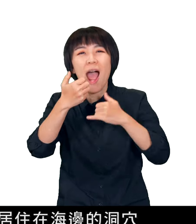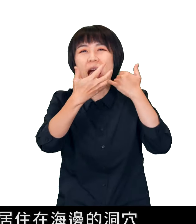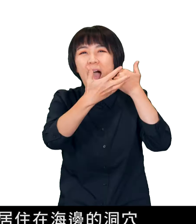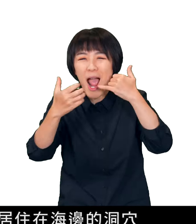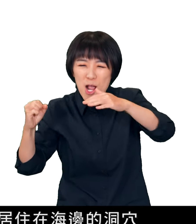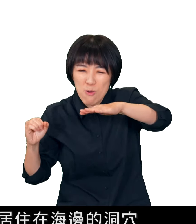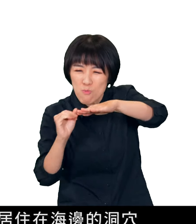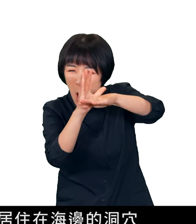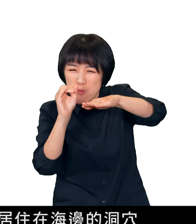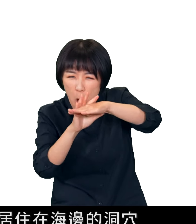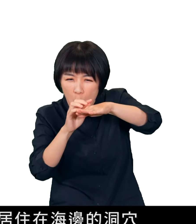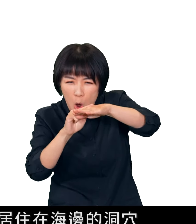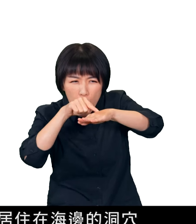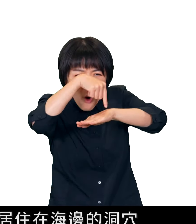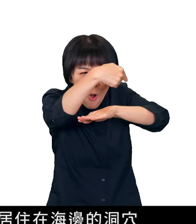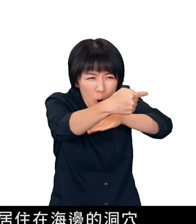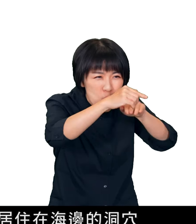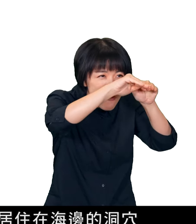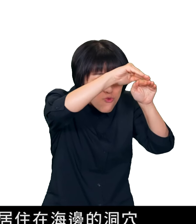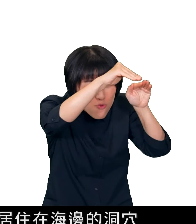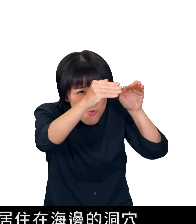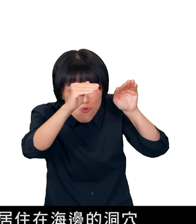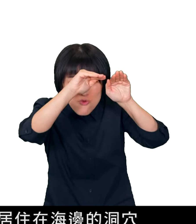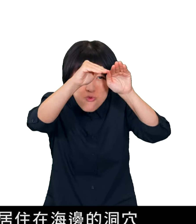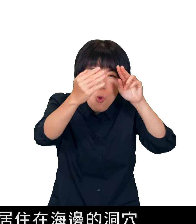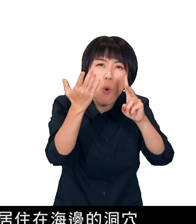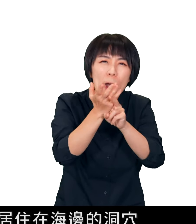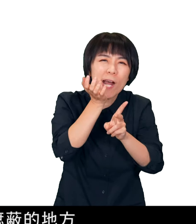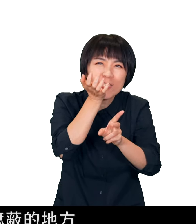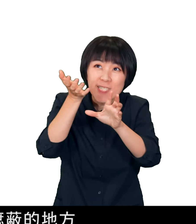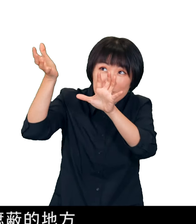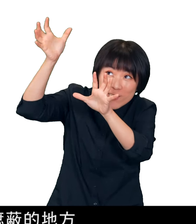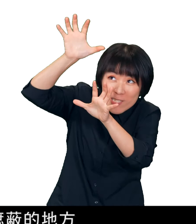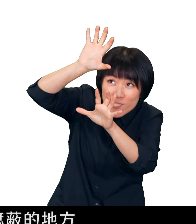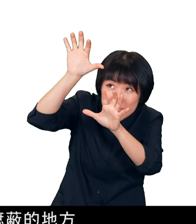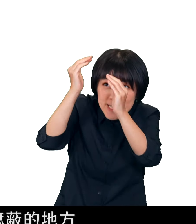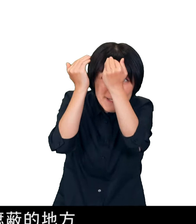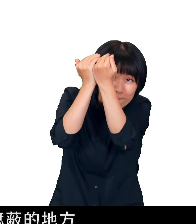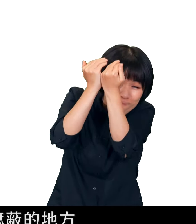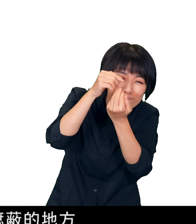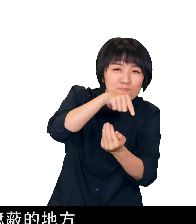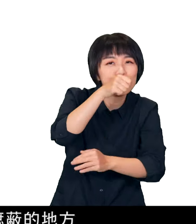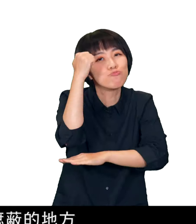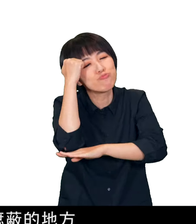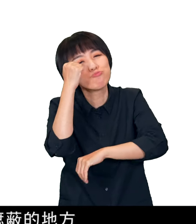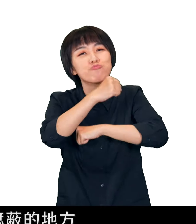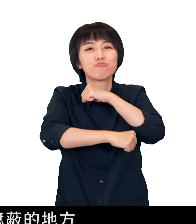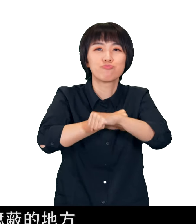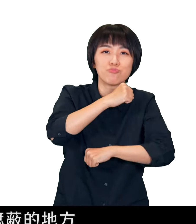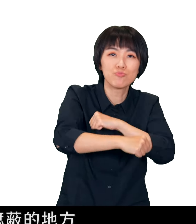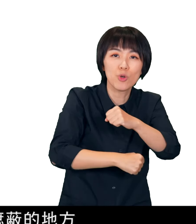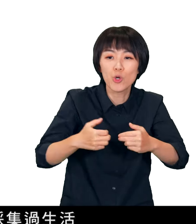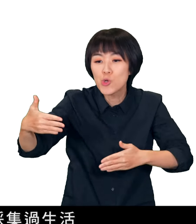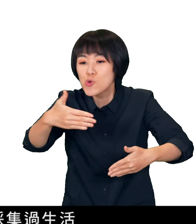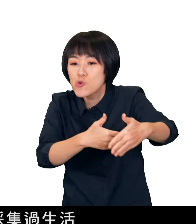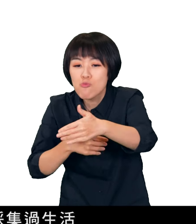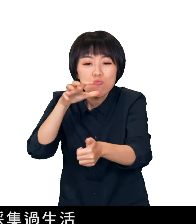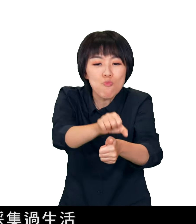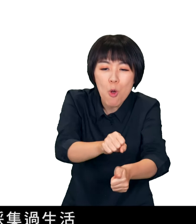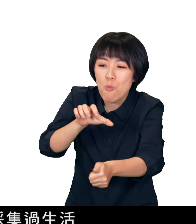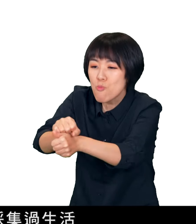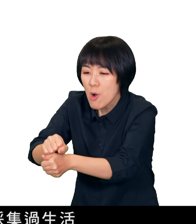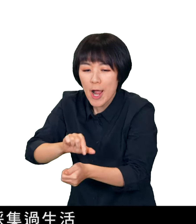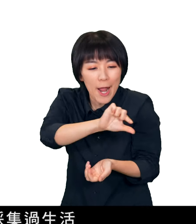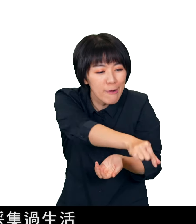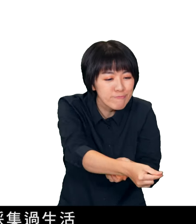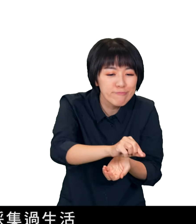当时的人们主要居住在海边的洞穴或岩石遮蔽的地方，以渔猎